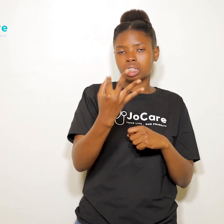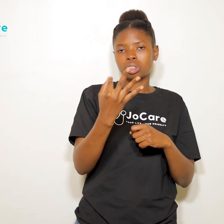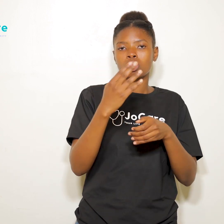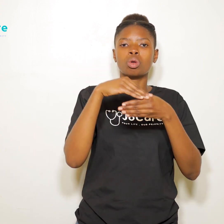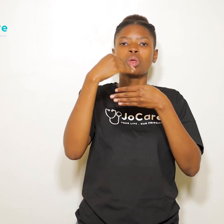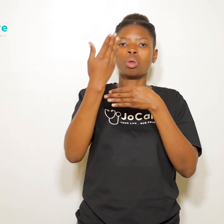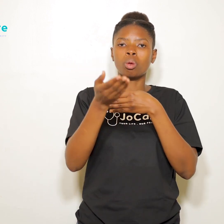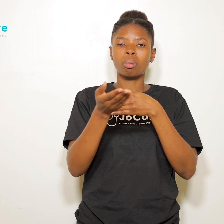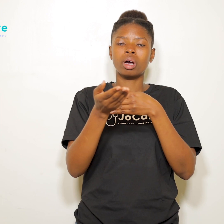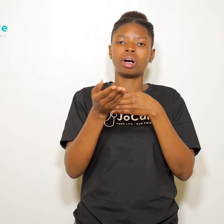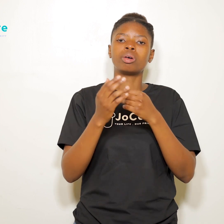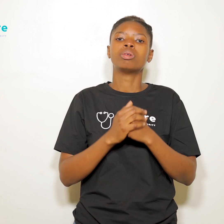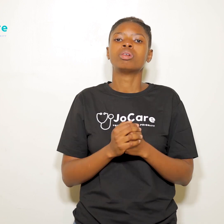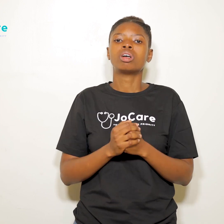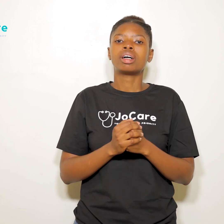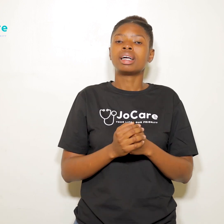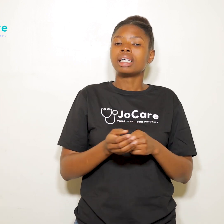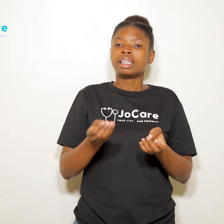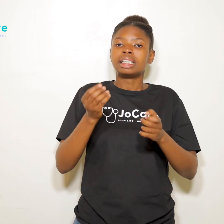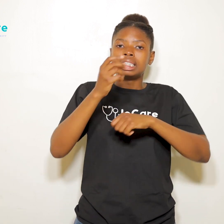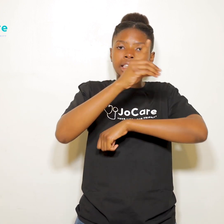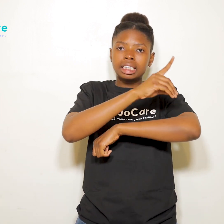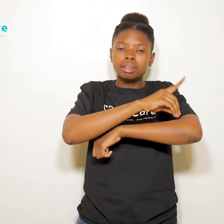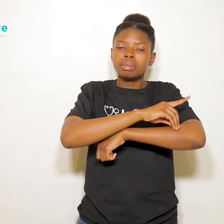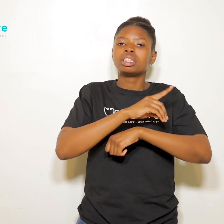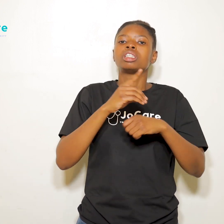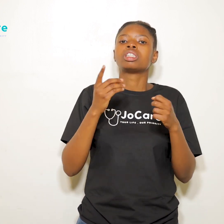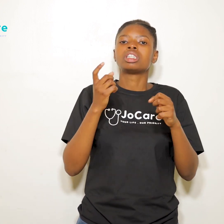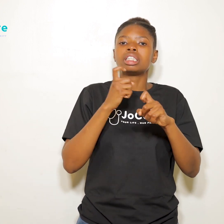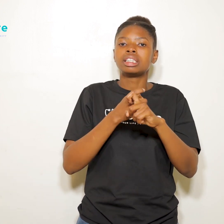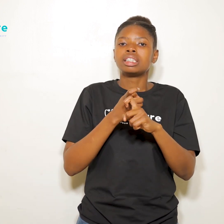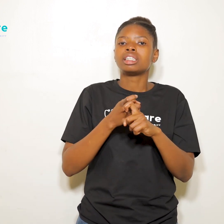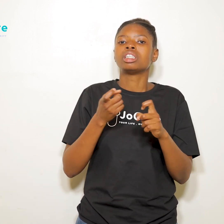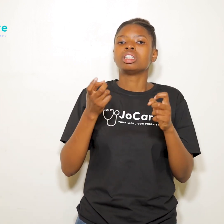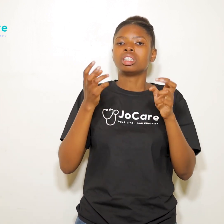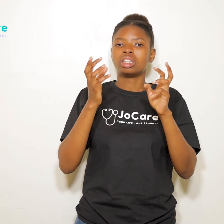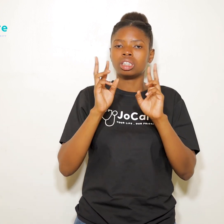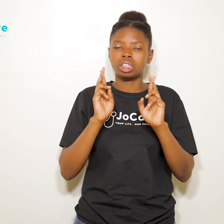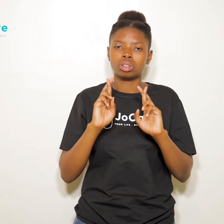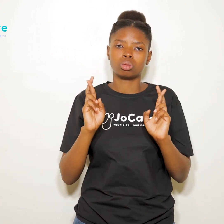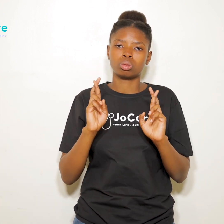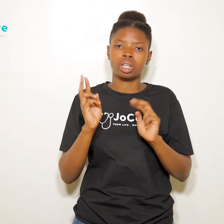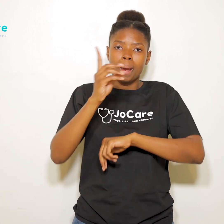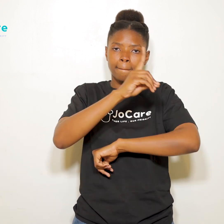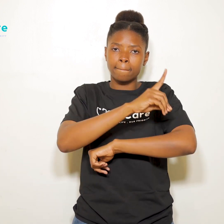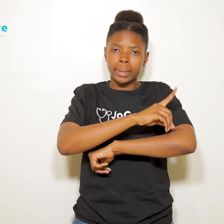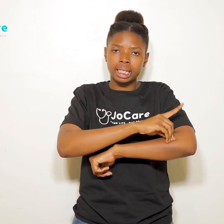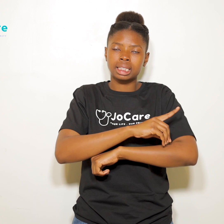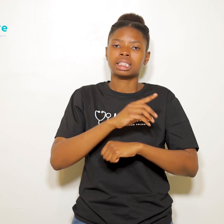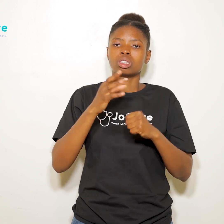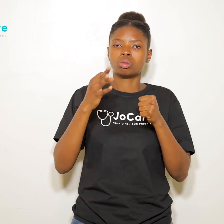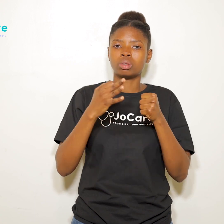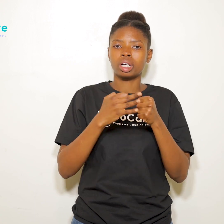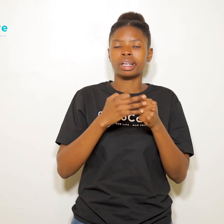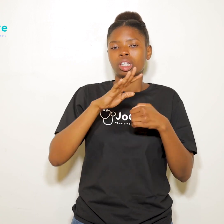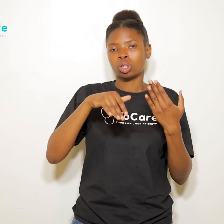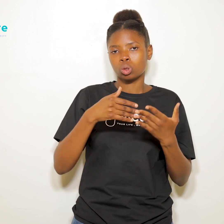tukakibara nk'icy'uburumbuke. Iyo minsi yose tuyiteranyije iminsi 7, 8. Kuki tuyibara gutyo? Iyo minsi